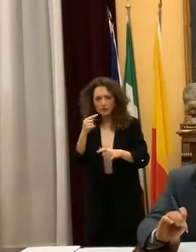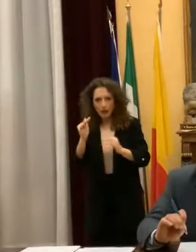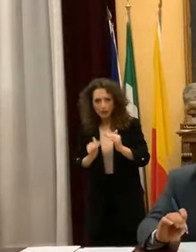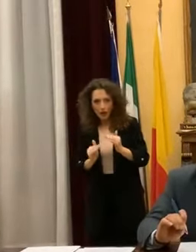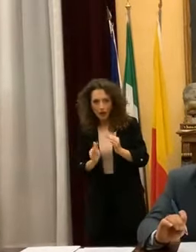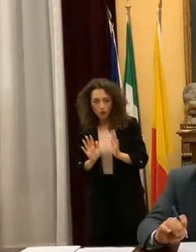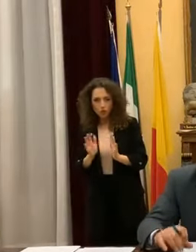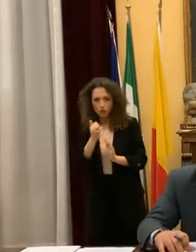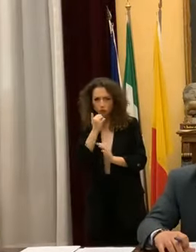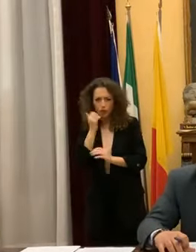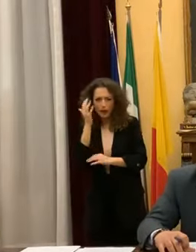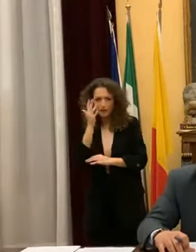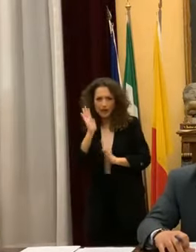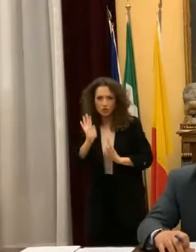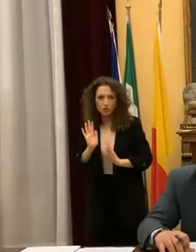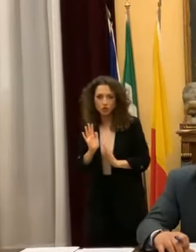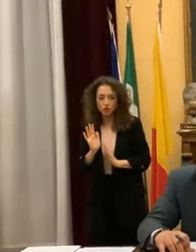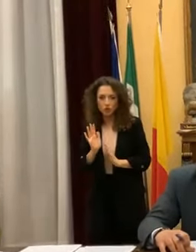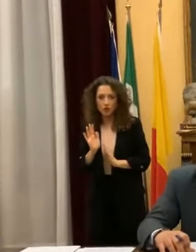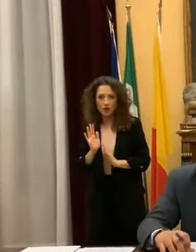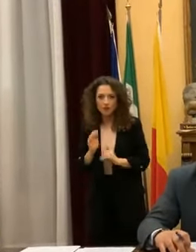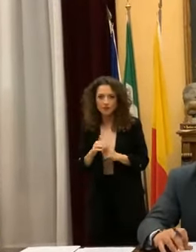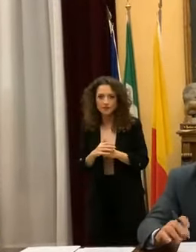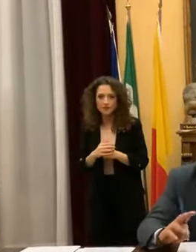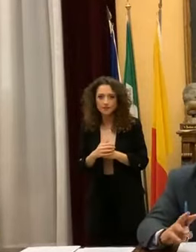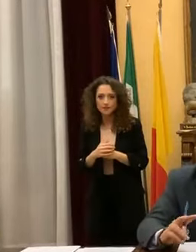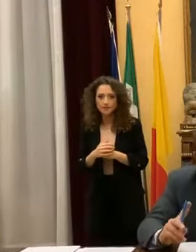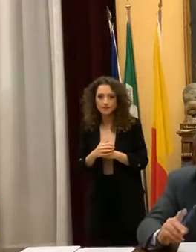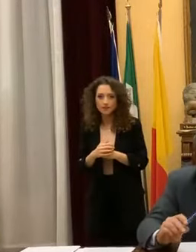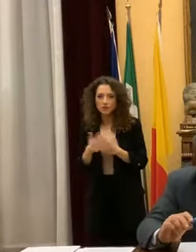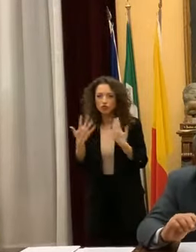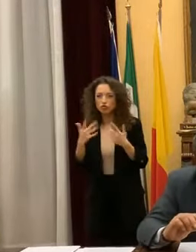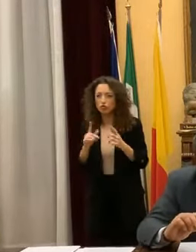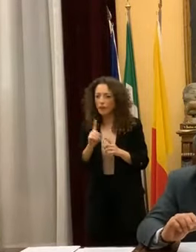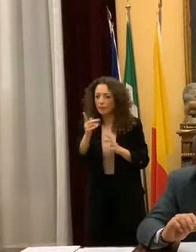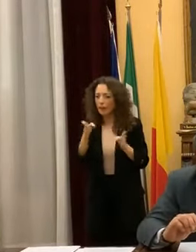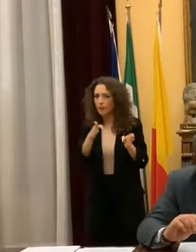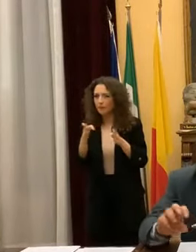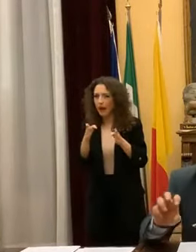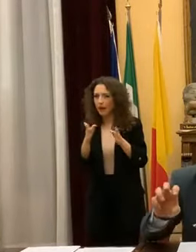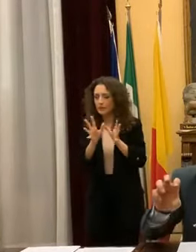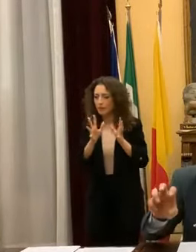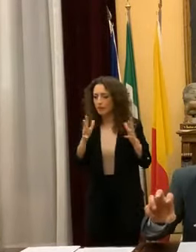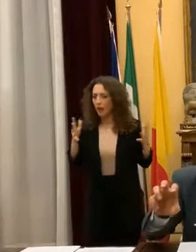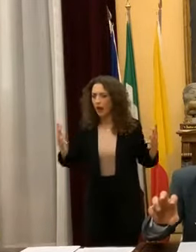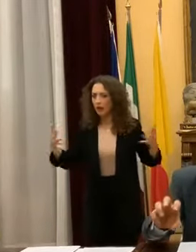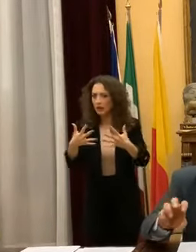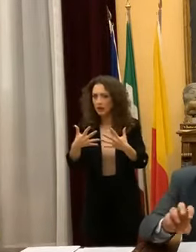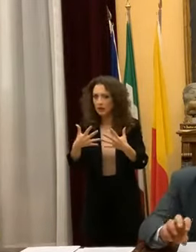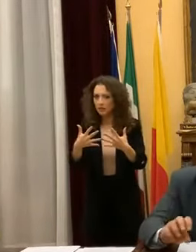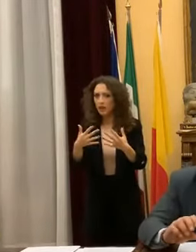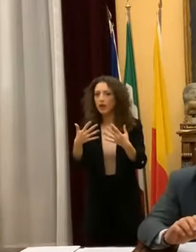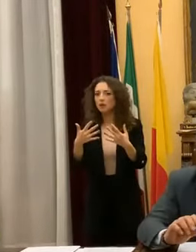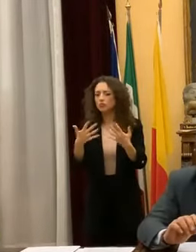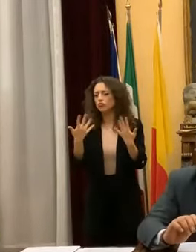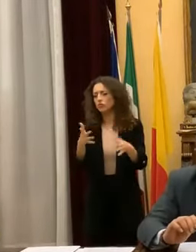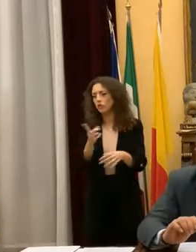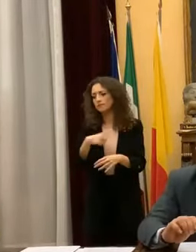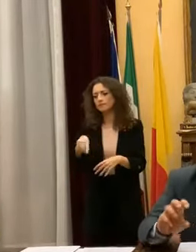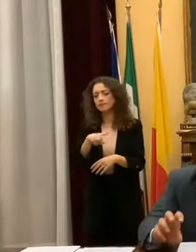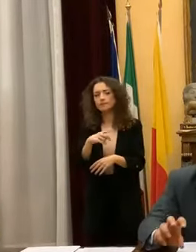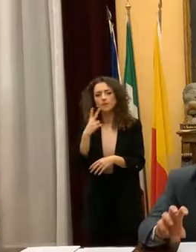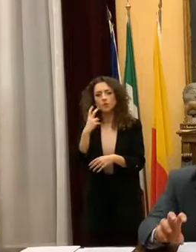anche sulla scorta di quello che si era verificato nella prima fase di pandemia, cioè quando ci siamo ritrovati sempre